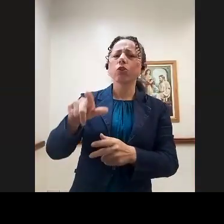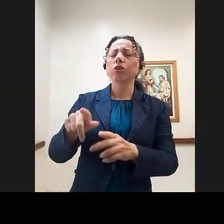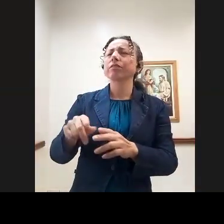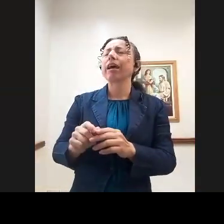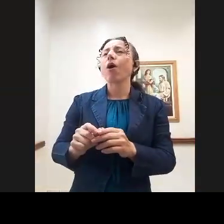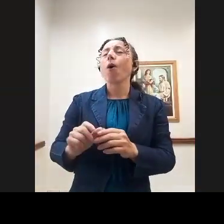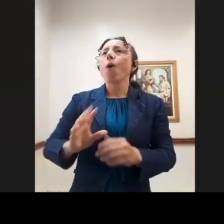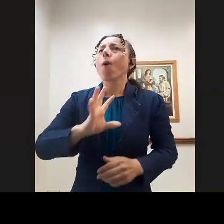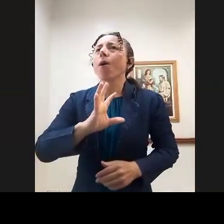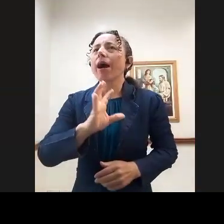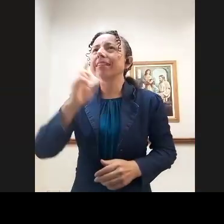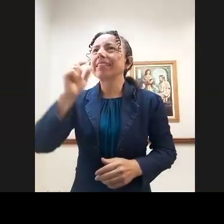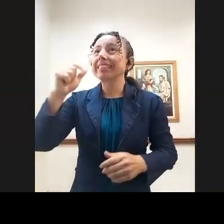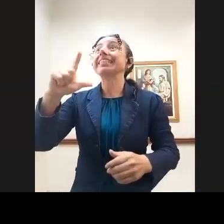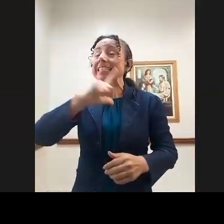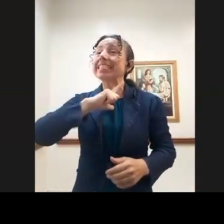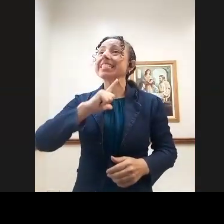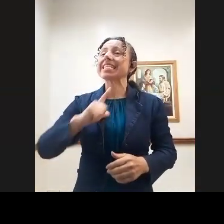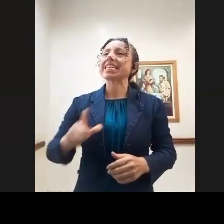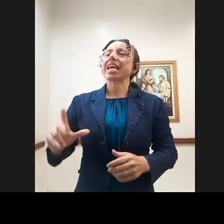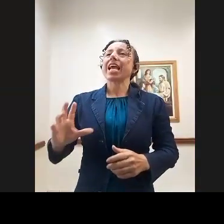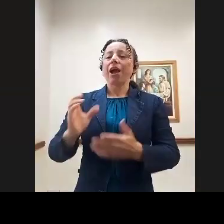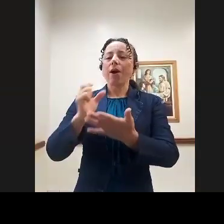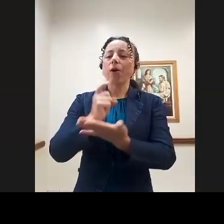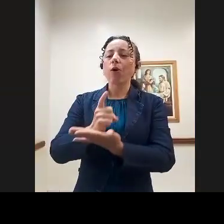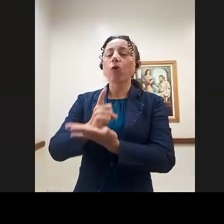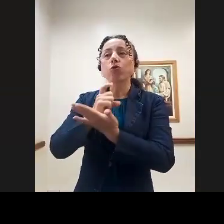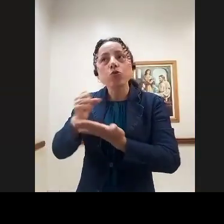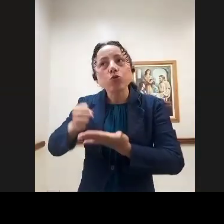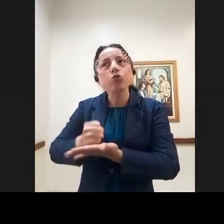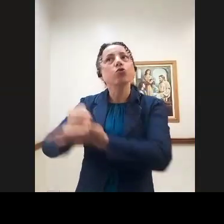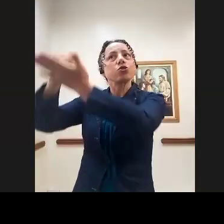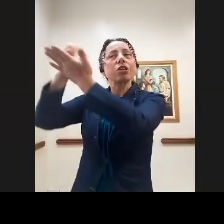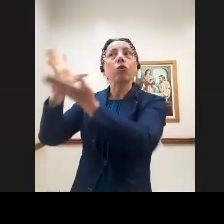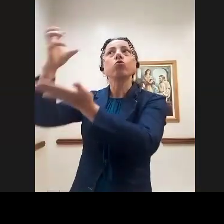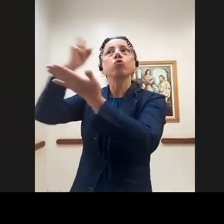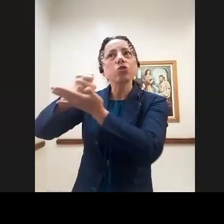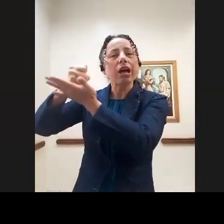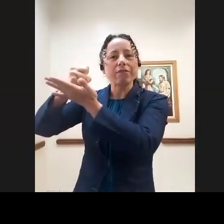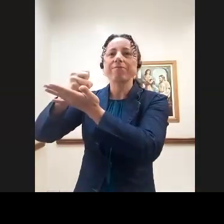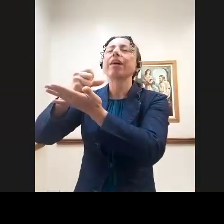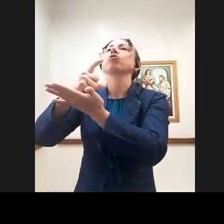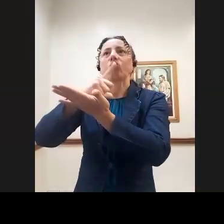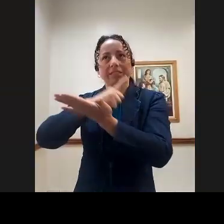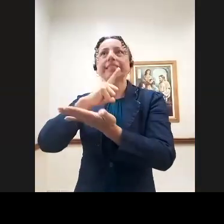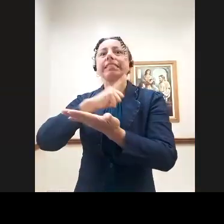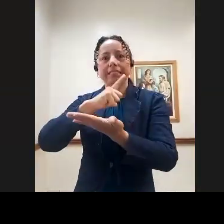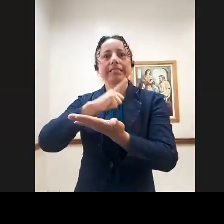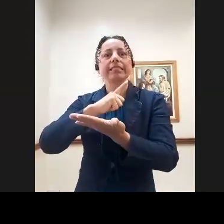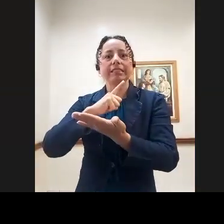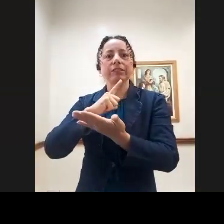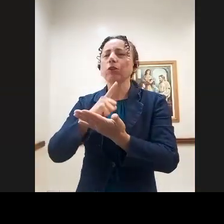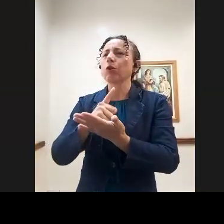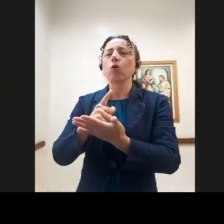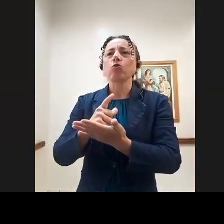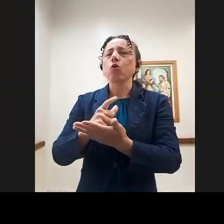Salvador. O amor do Salvador é o único que não falta em todas as aulas. Os ensinamentos e princípios são os mesmos. As pessoas são